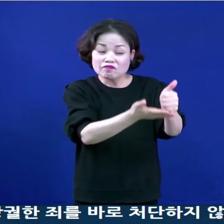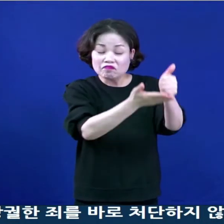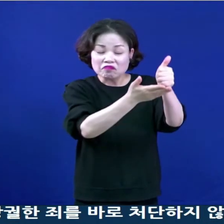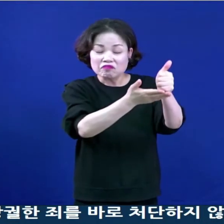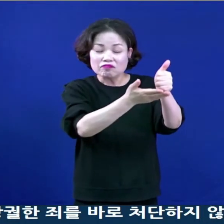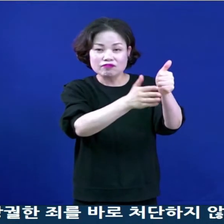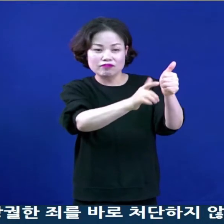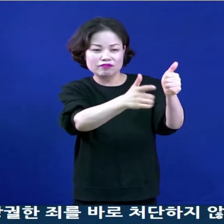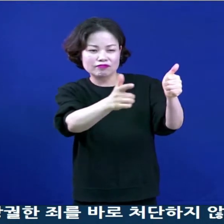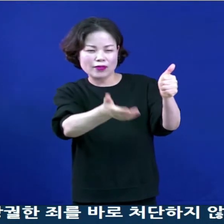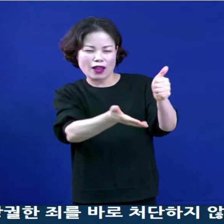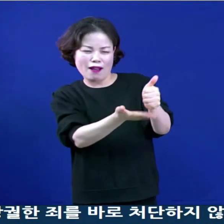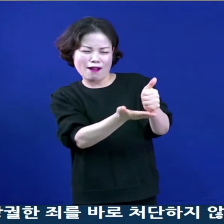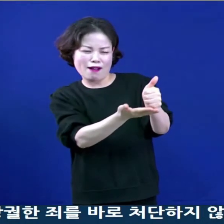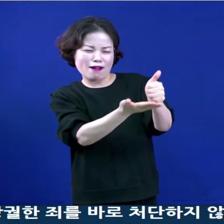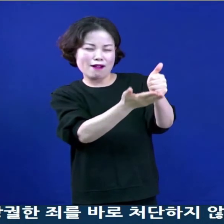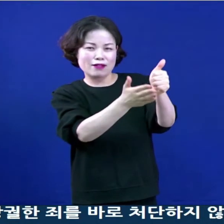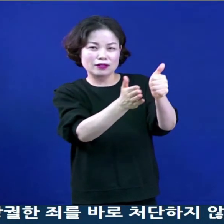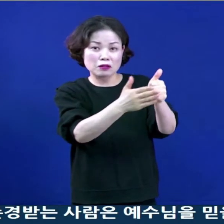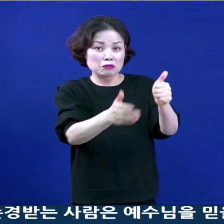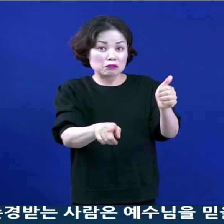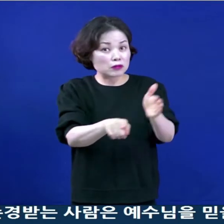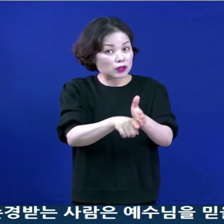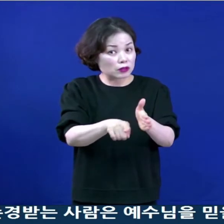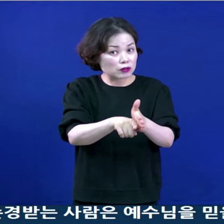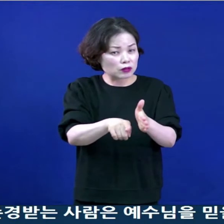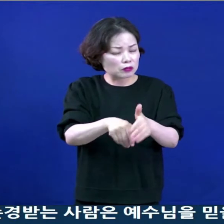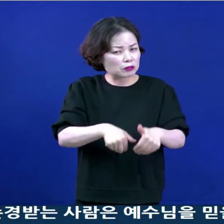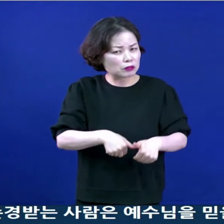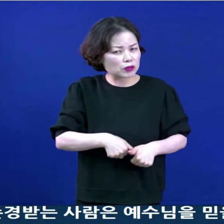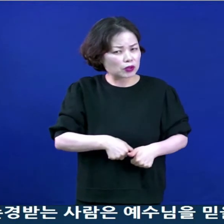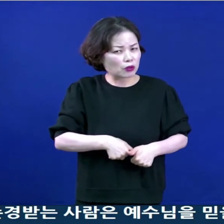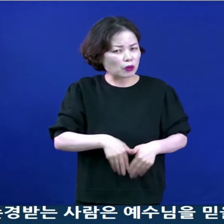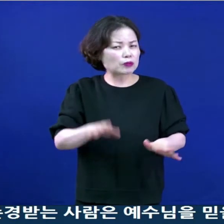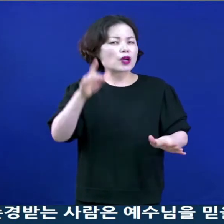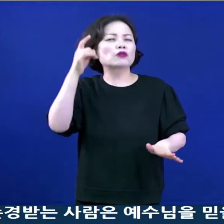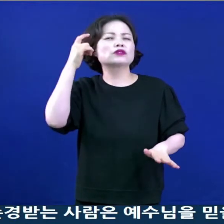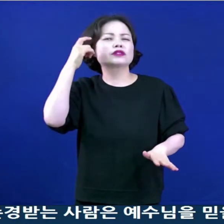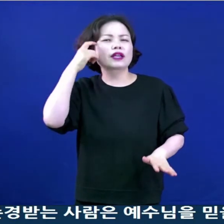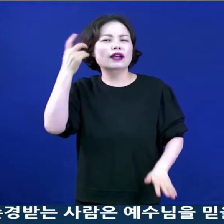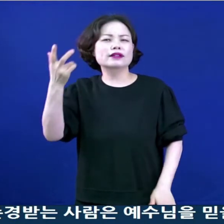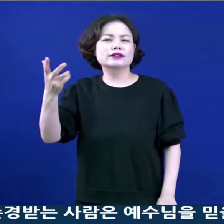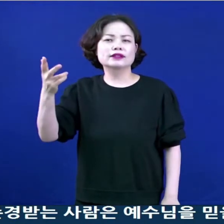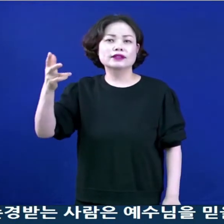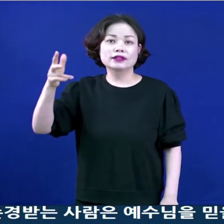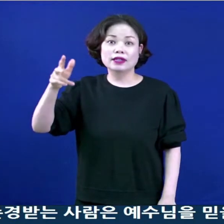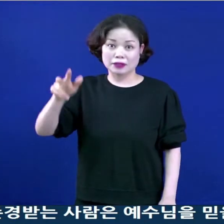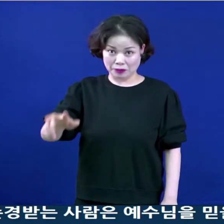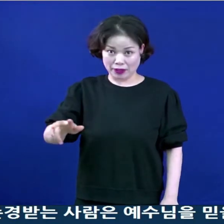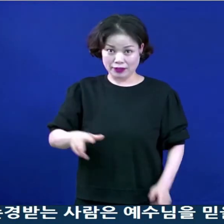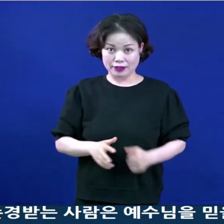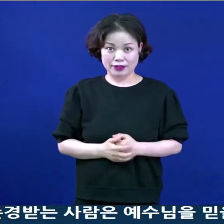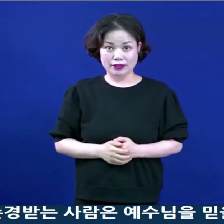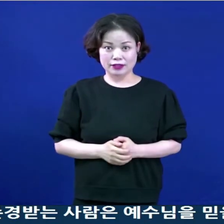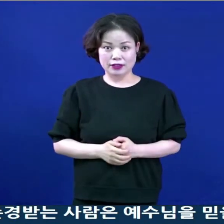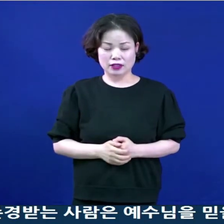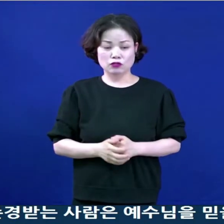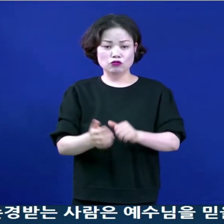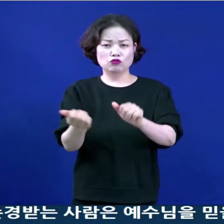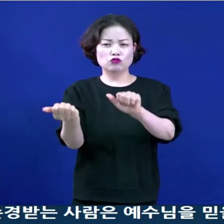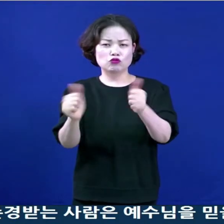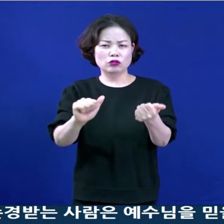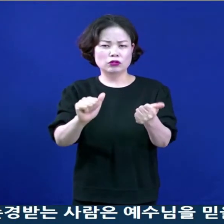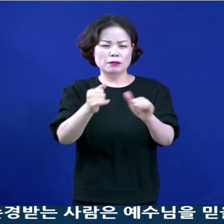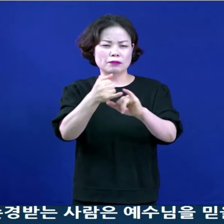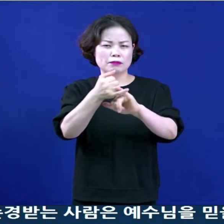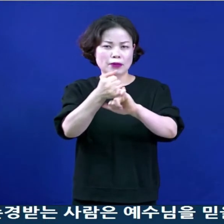뭐 여러 사람의 칭송도 듣고 믿을 필요가 없을 수도 있을 것 같긴 합니다. 그런데 죽어서는